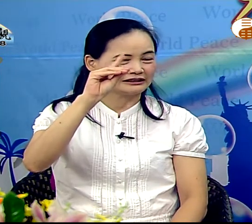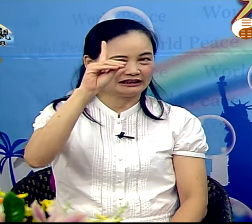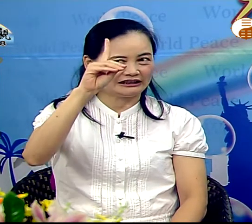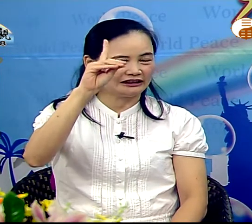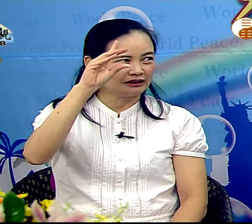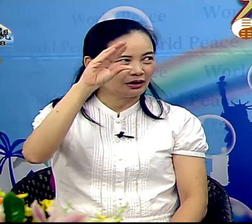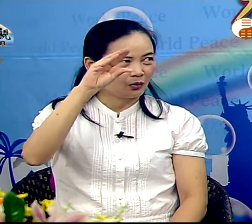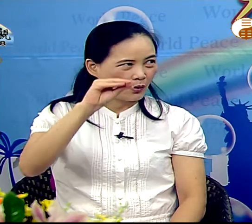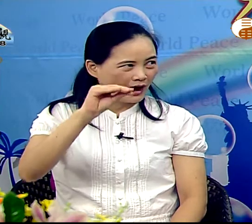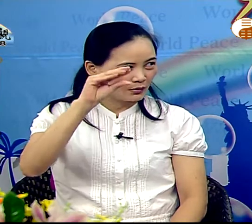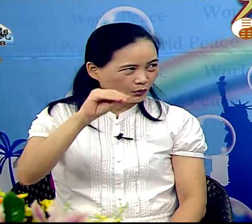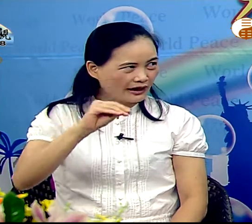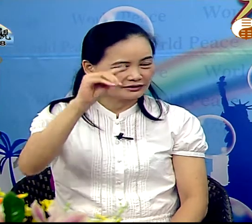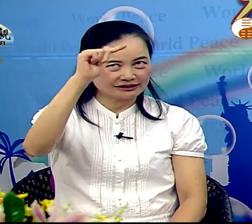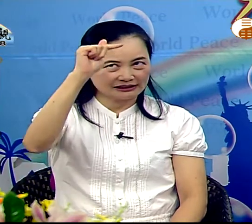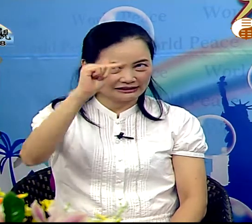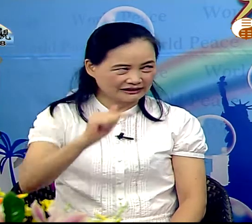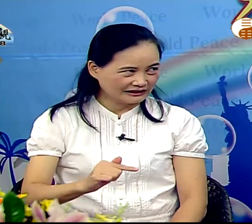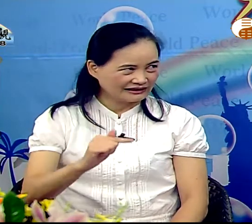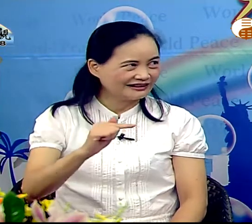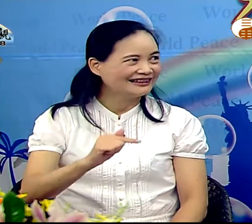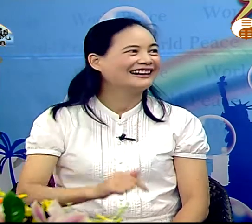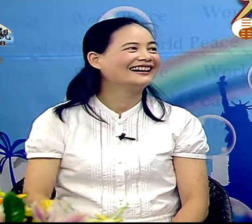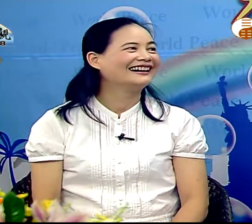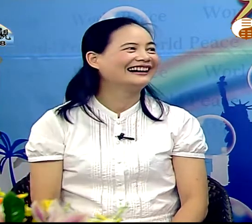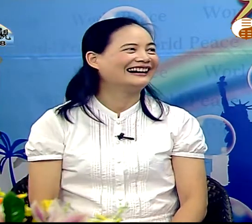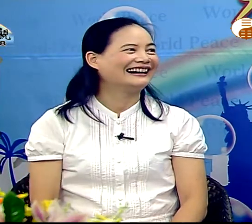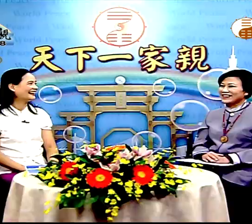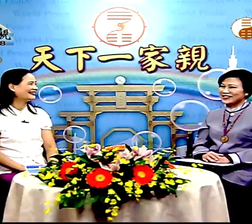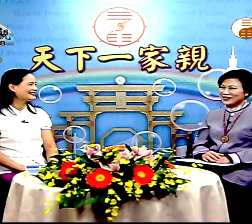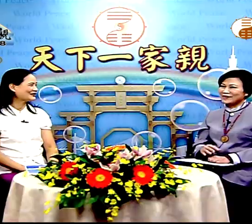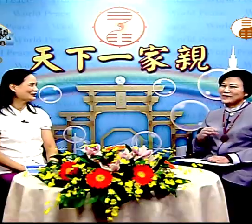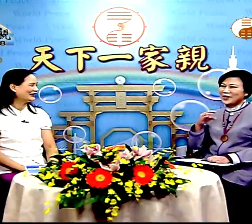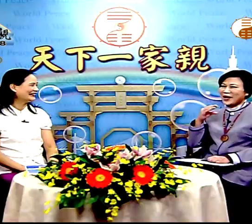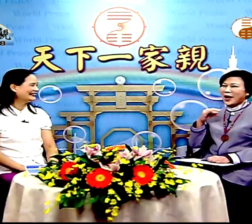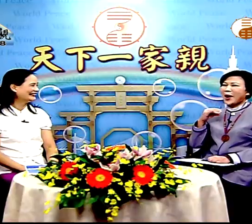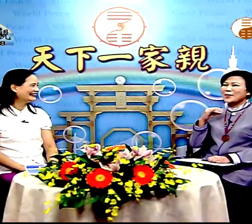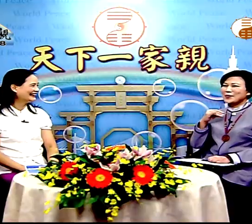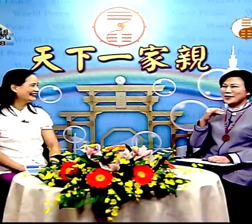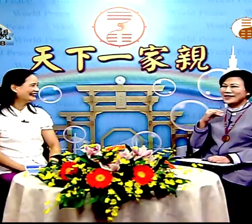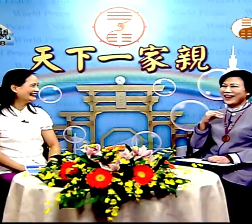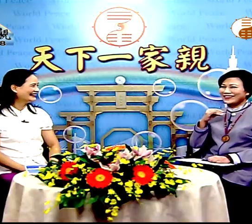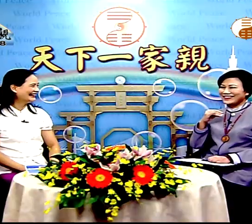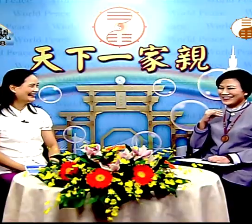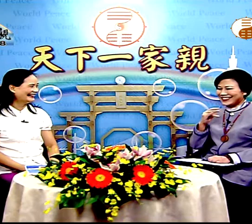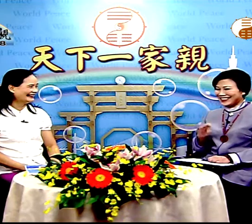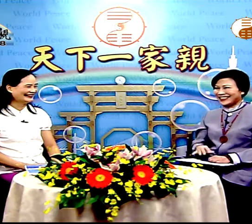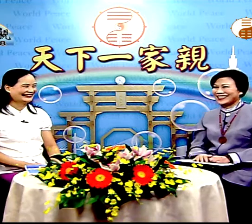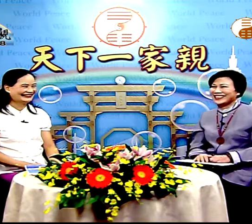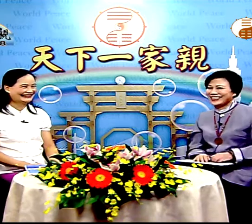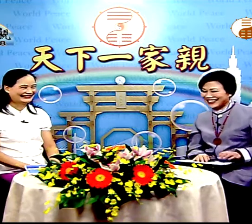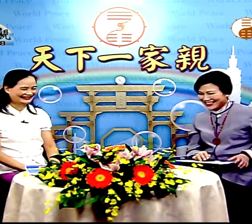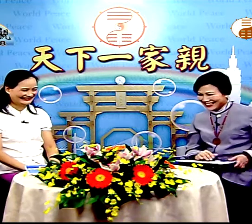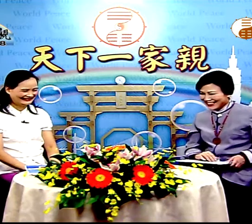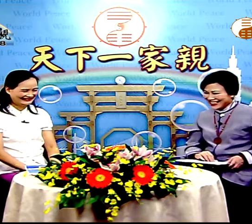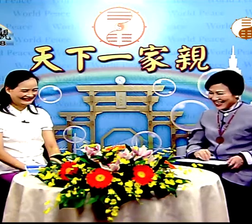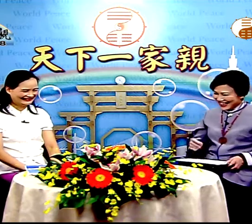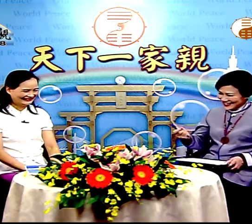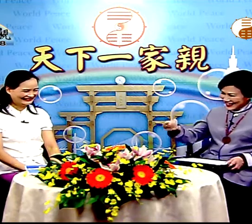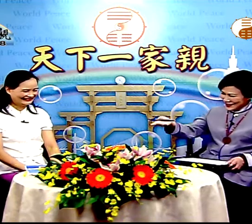一万万，就是一亿，好，结束了， 好困难哦。好，来，那我们